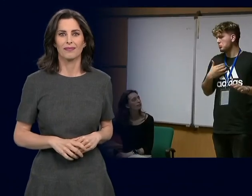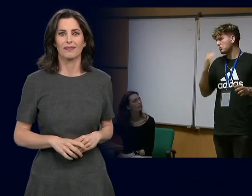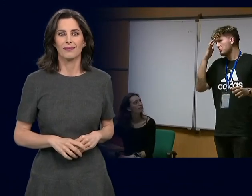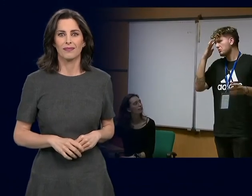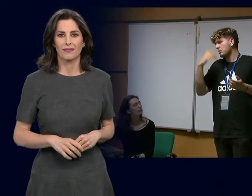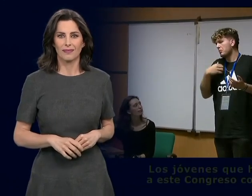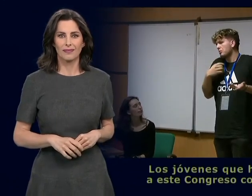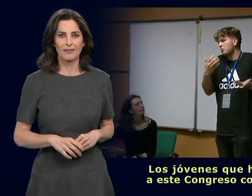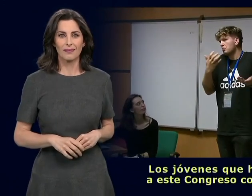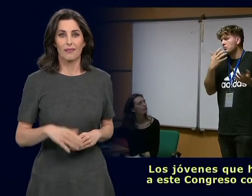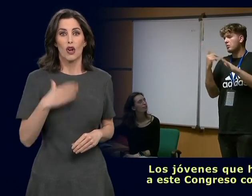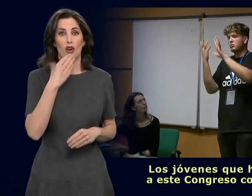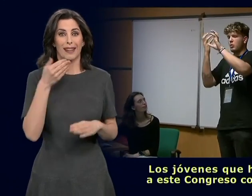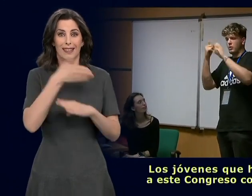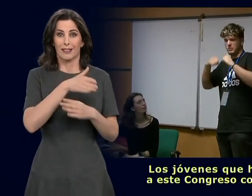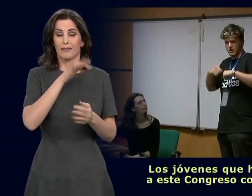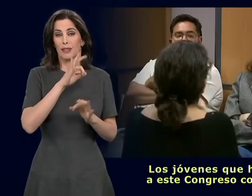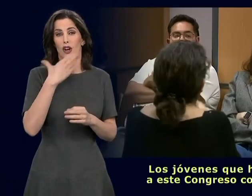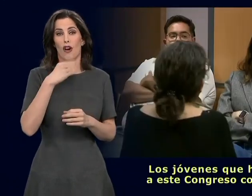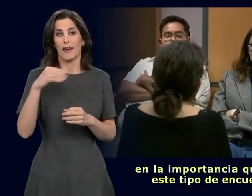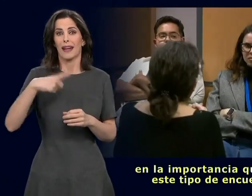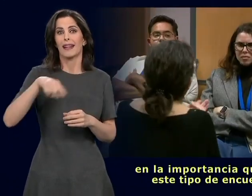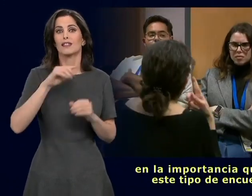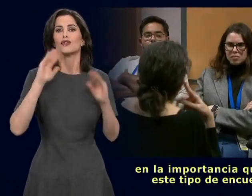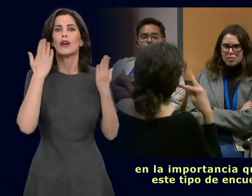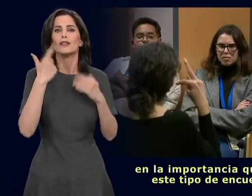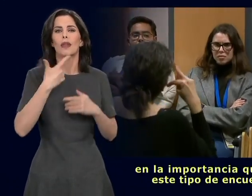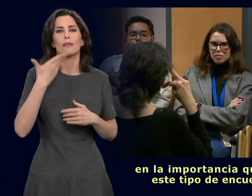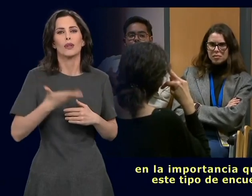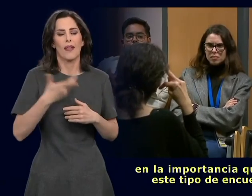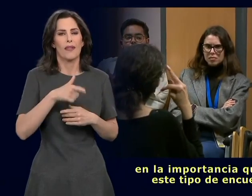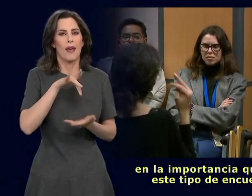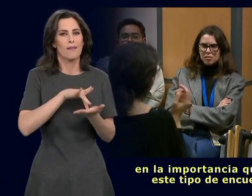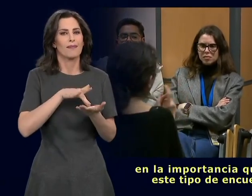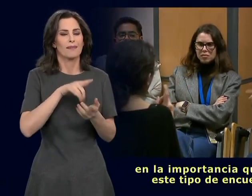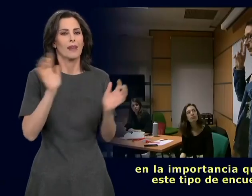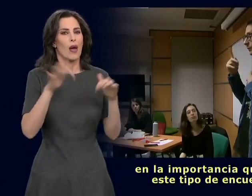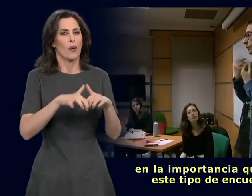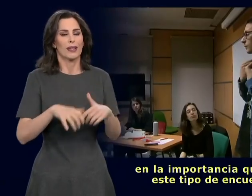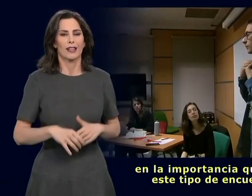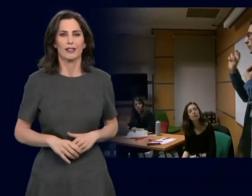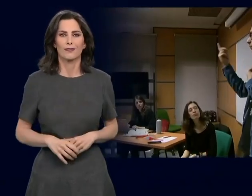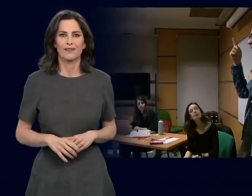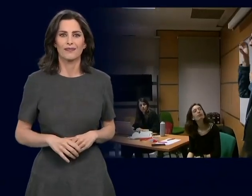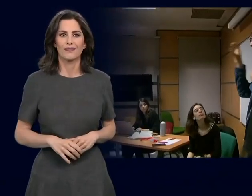Los jóvenes que han ido a este congreso coinciden en la importancia que tienen este tipo de encuentros.